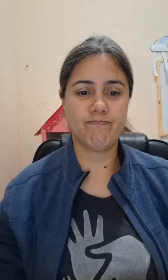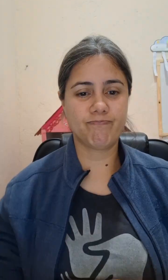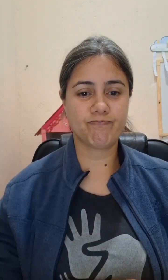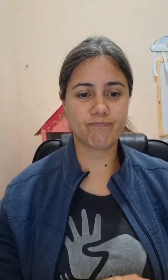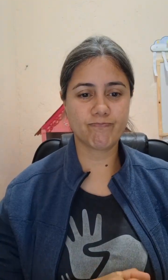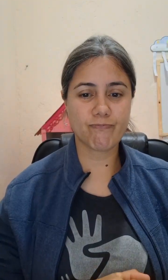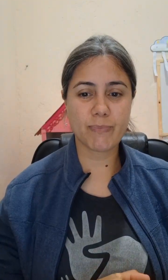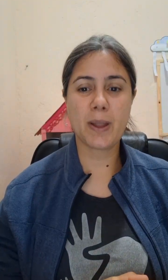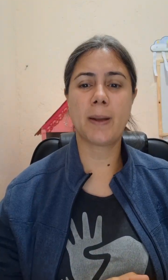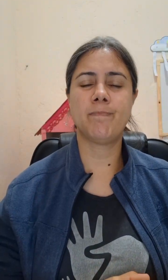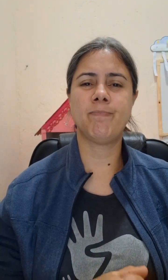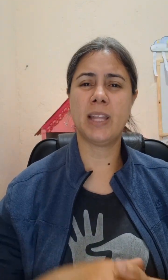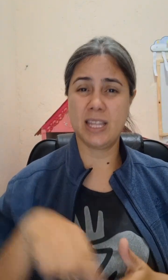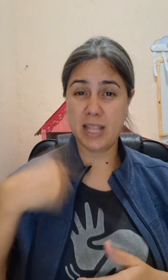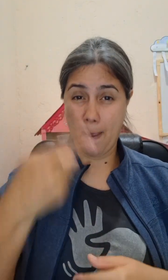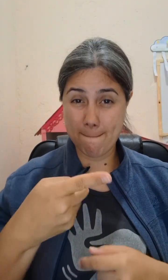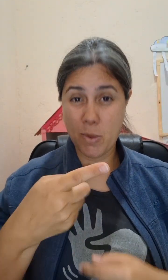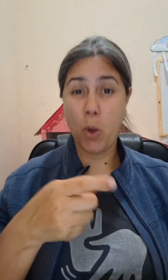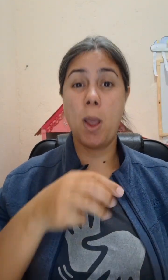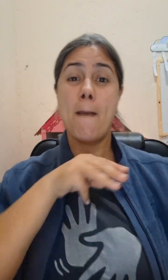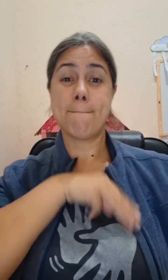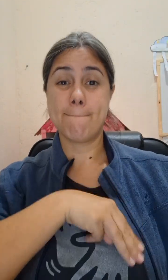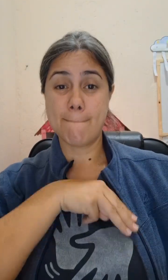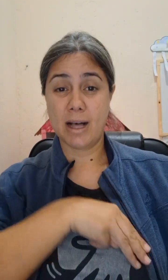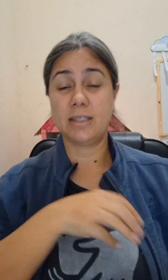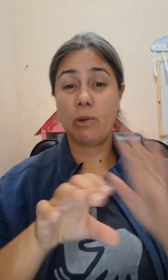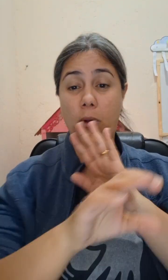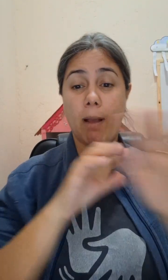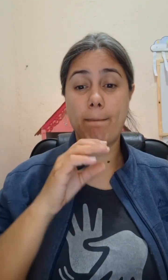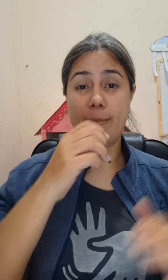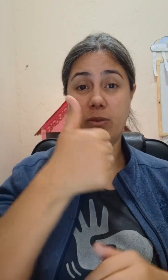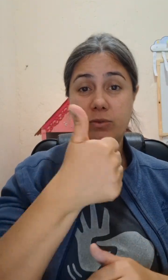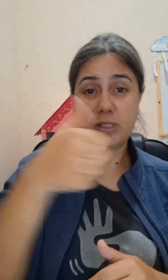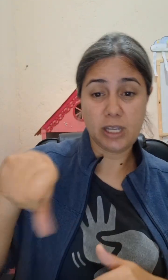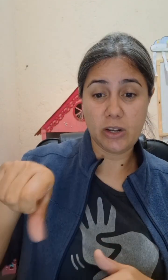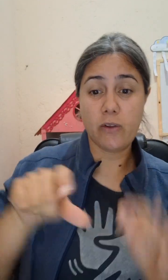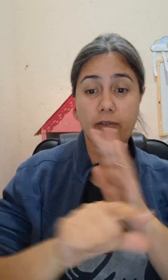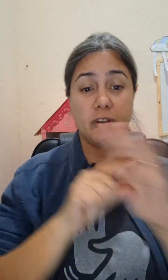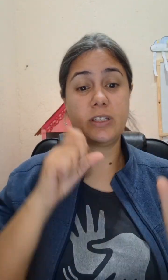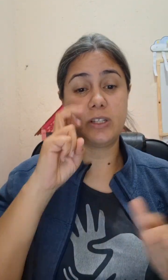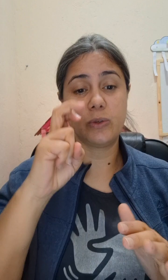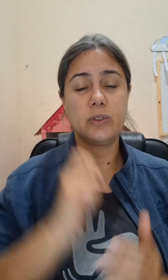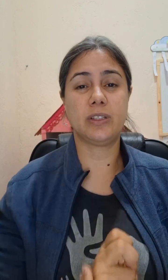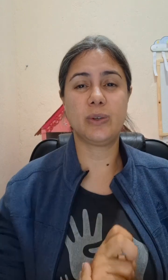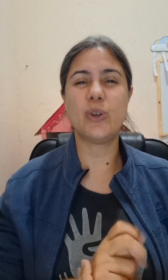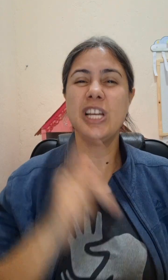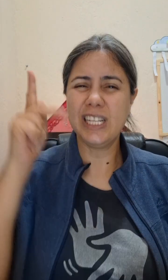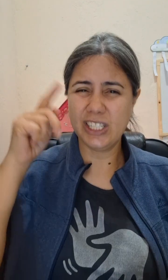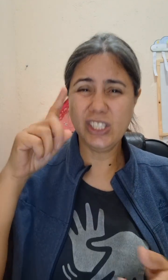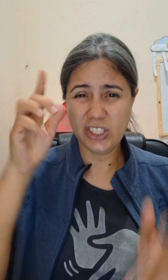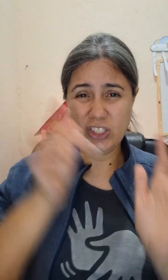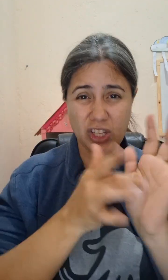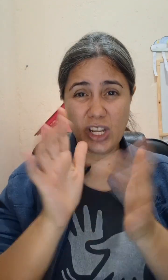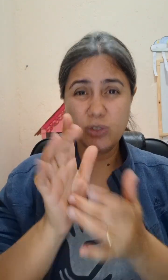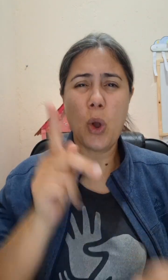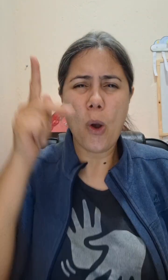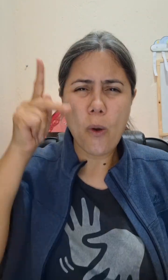19, versículo 5, Jesus confirma isso. E depois, lá em